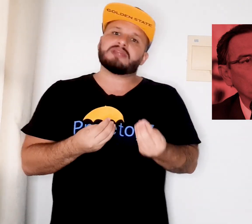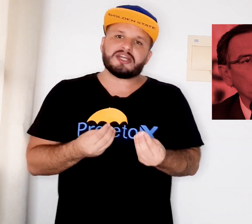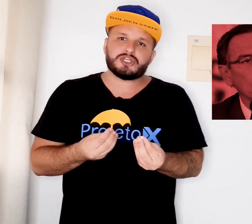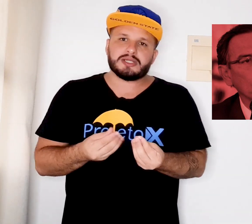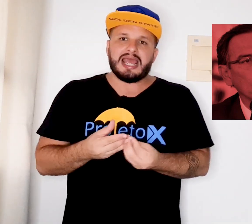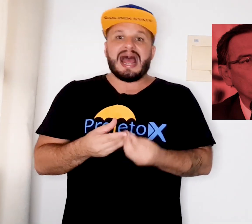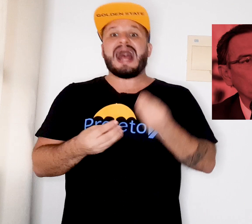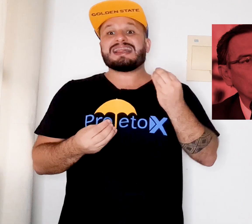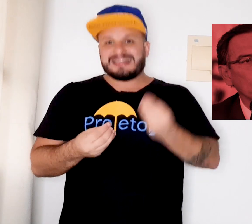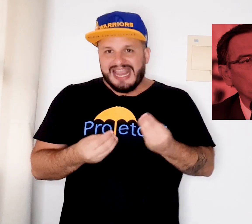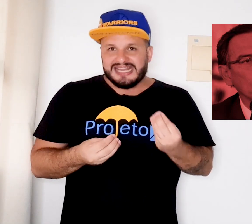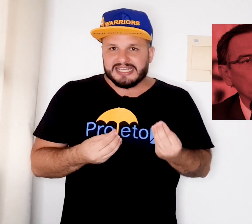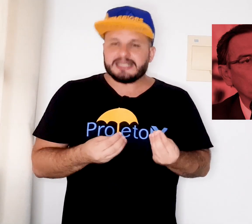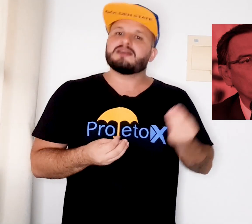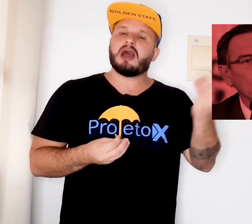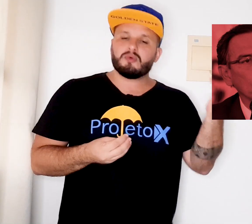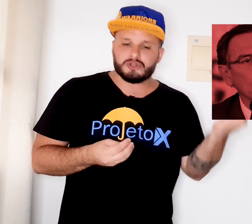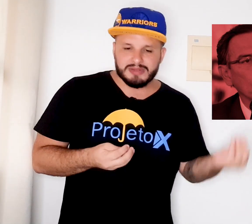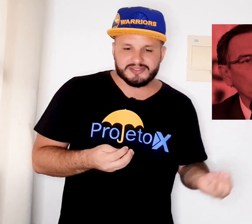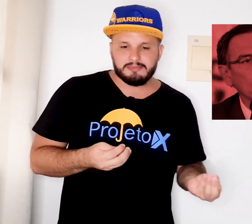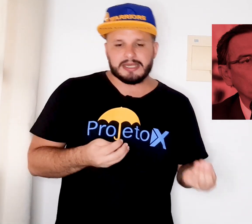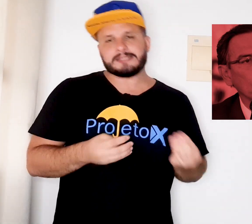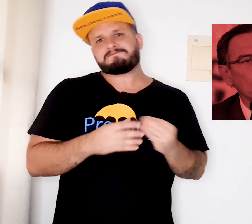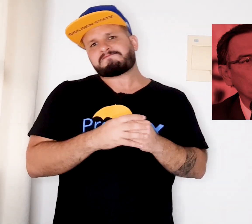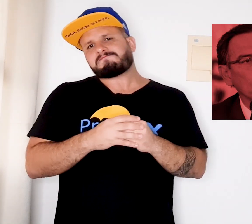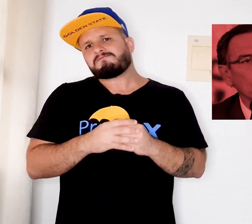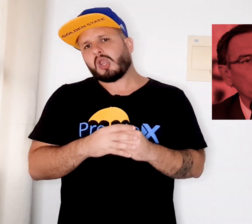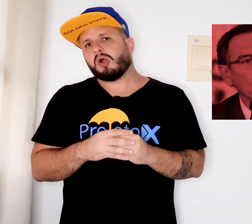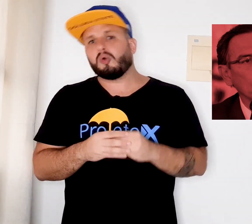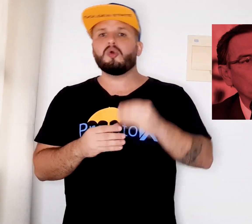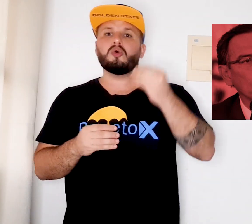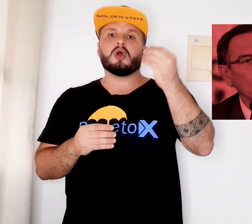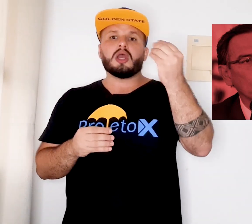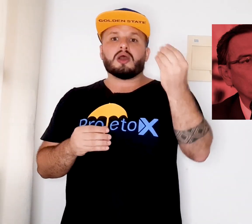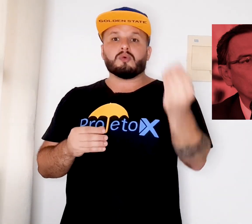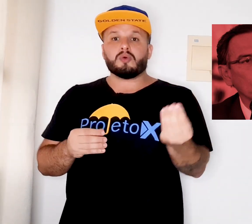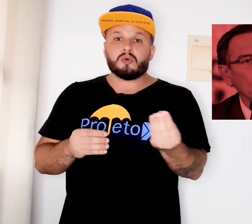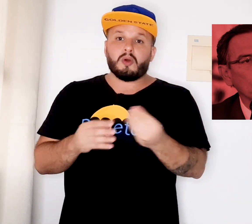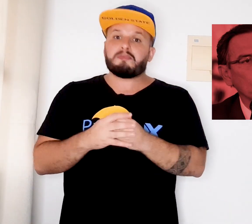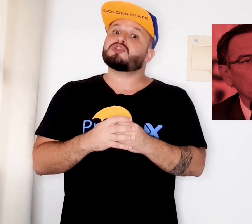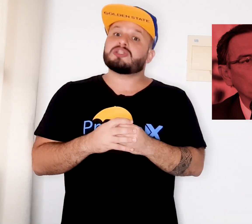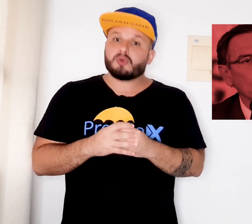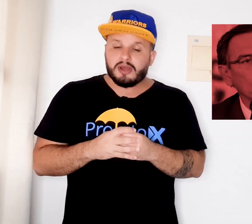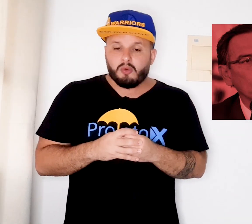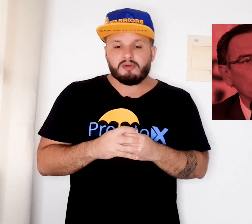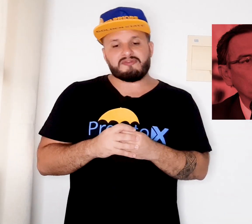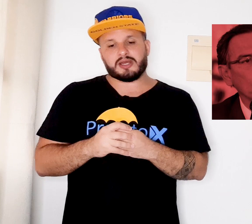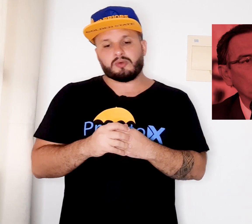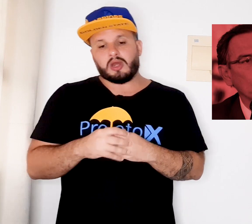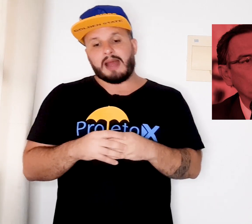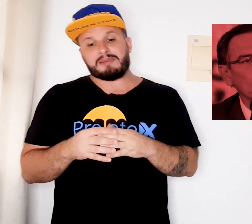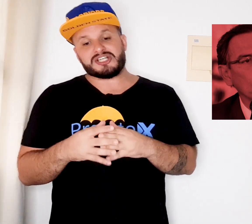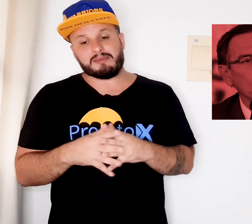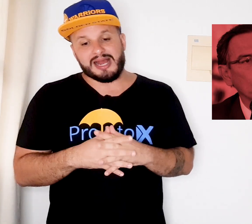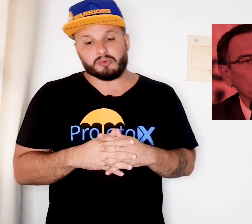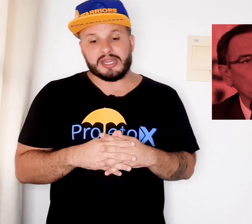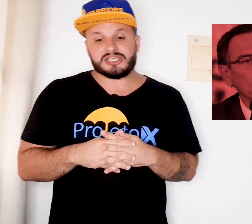contundente, até que, na última semana, o opositor ao governo, rapaz chamado